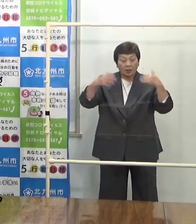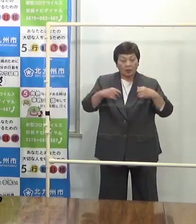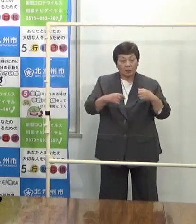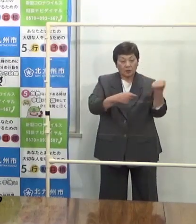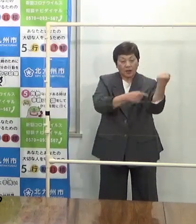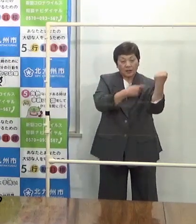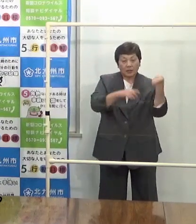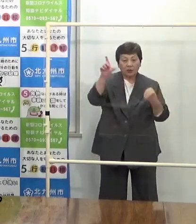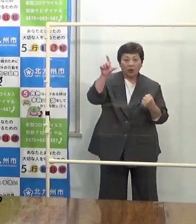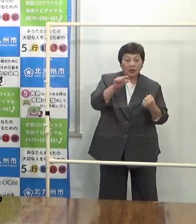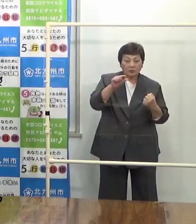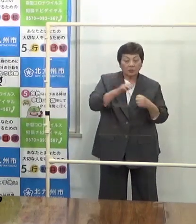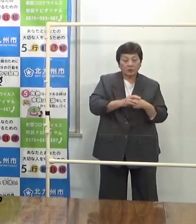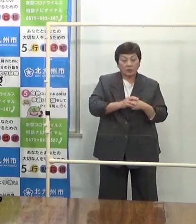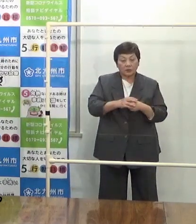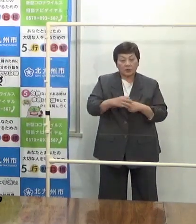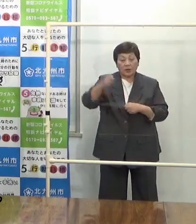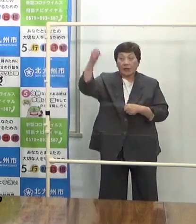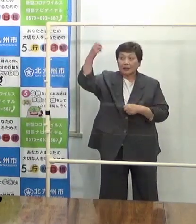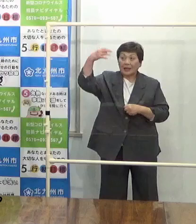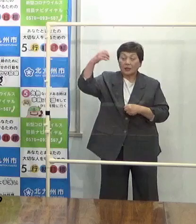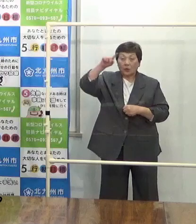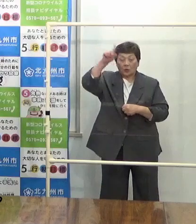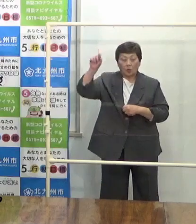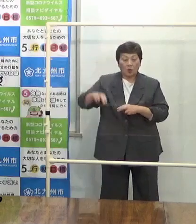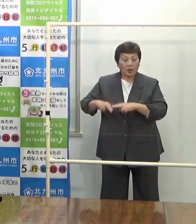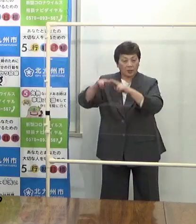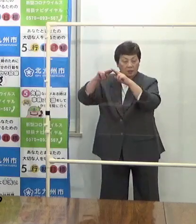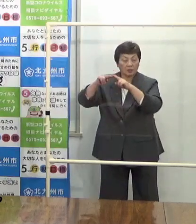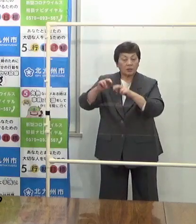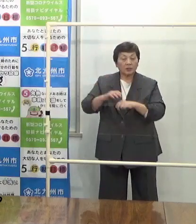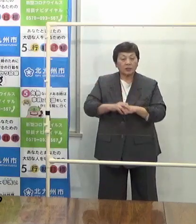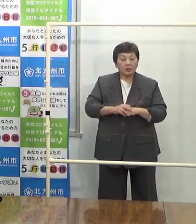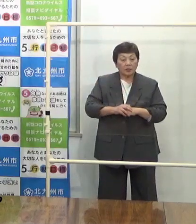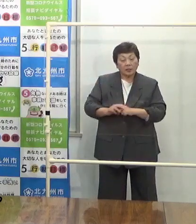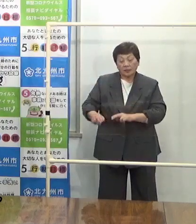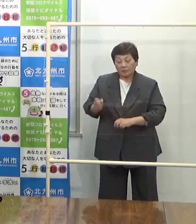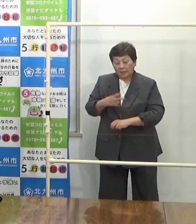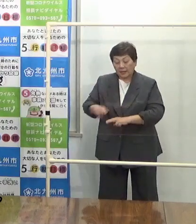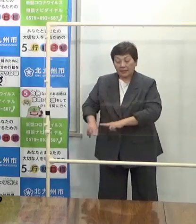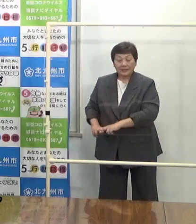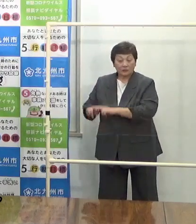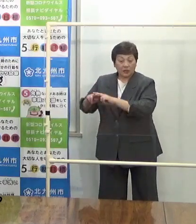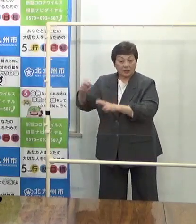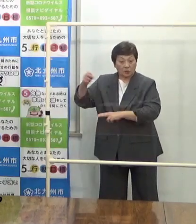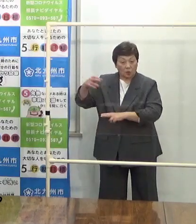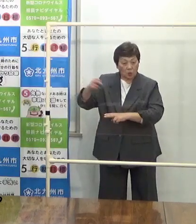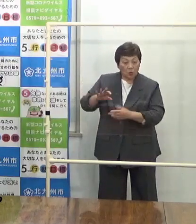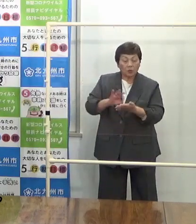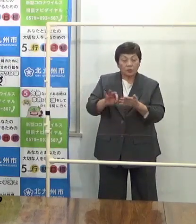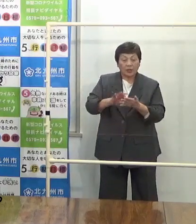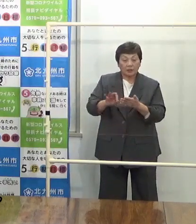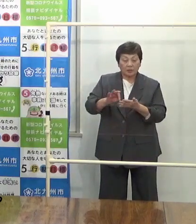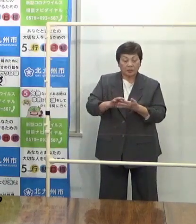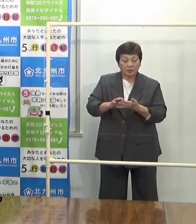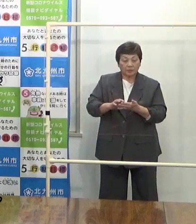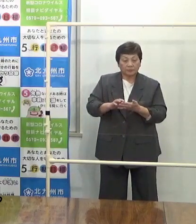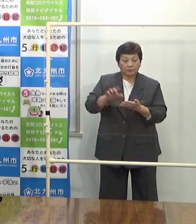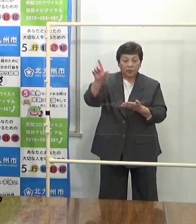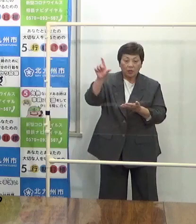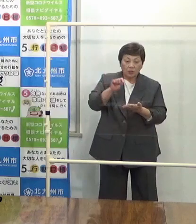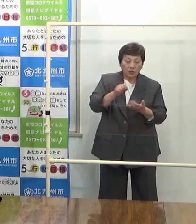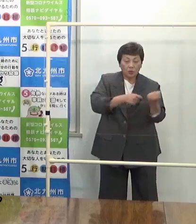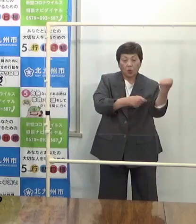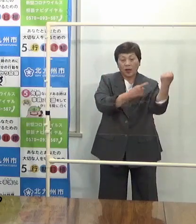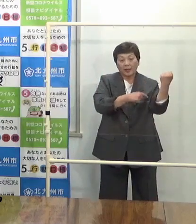えることで、太陽光発電による総エネ、蓄電池による蓄エネ、省エネ機器による省エ